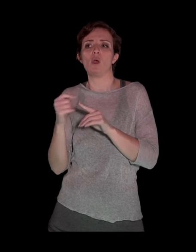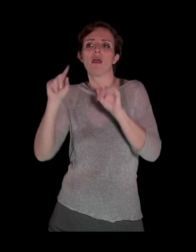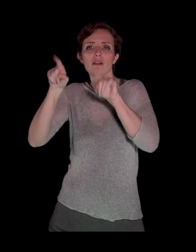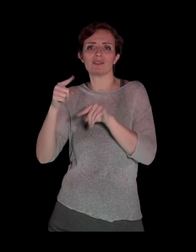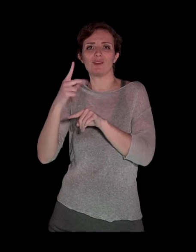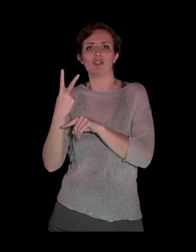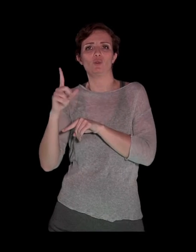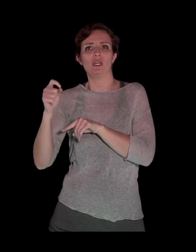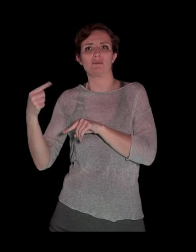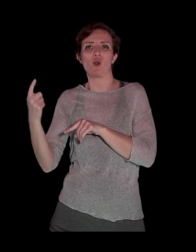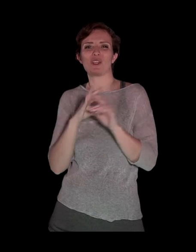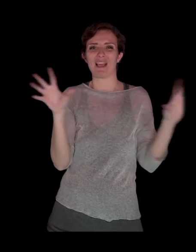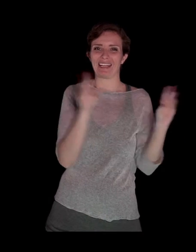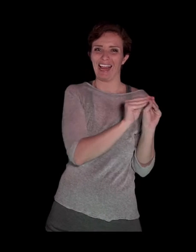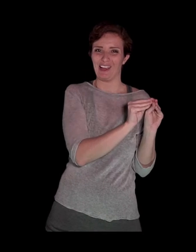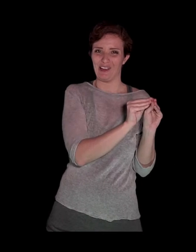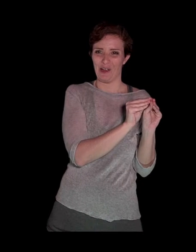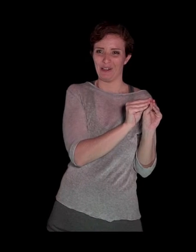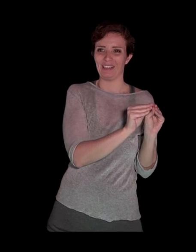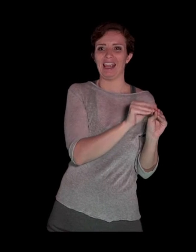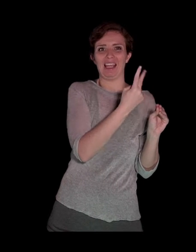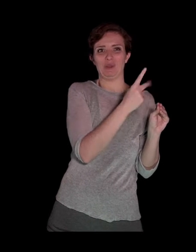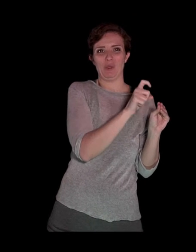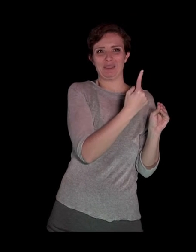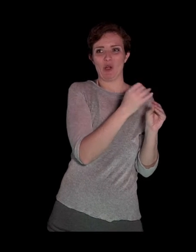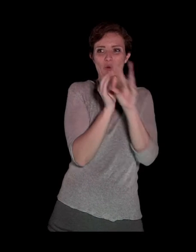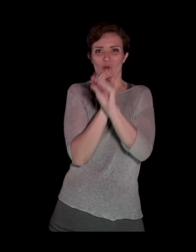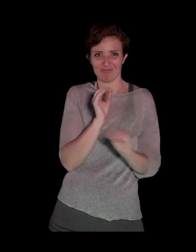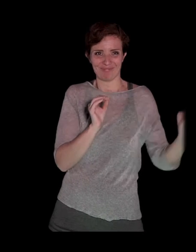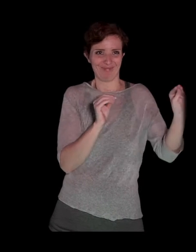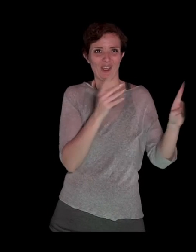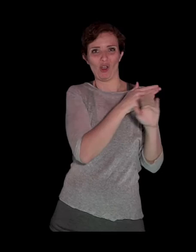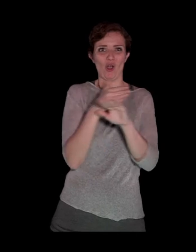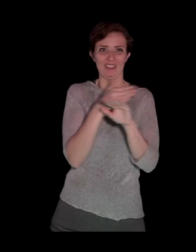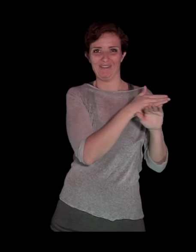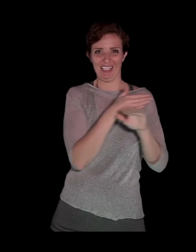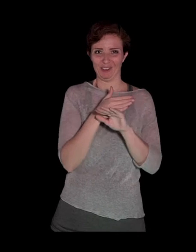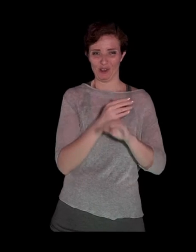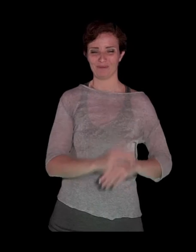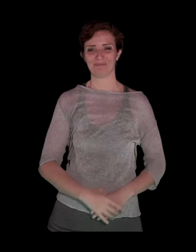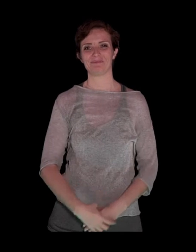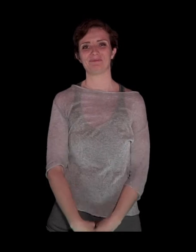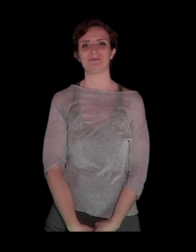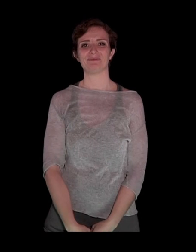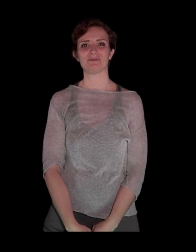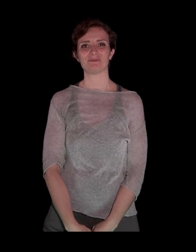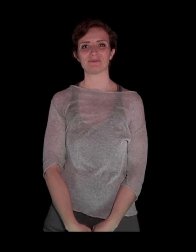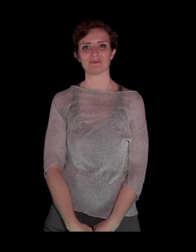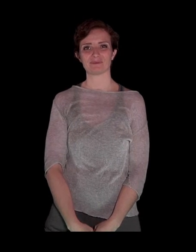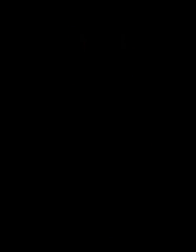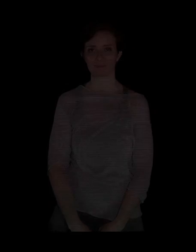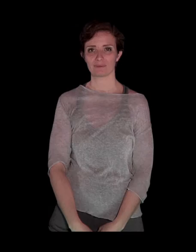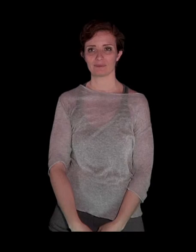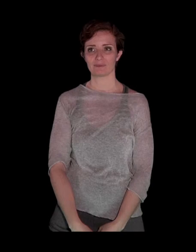- 1 andando a raccogliere evidentemente il fattore 2x - 1 tra il primo addendo e il secondo addendo